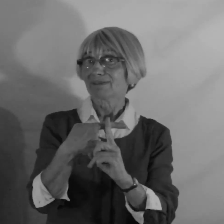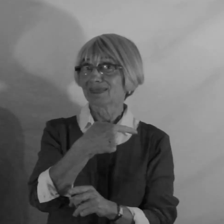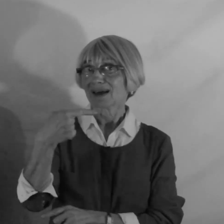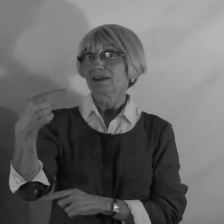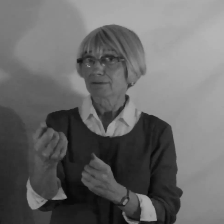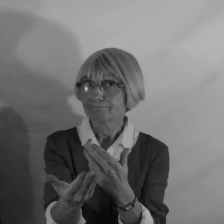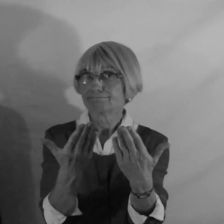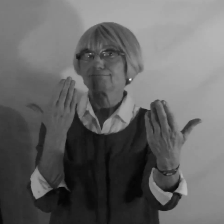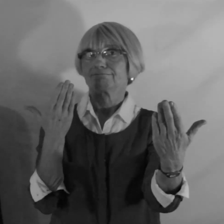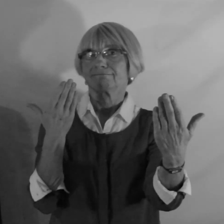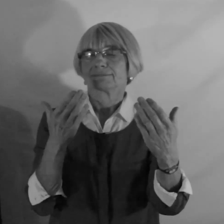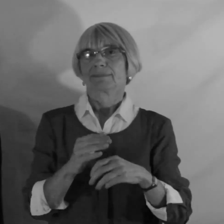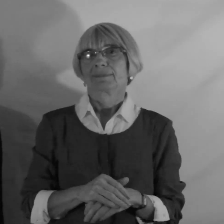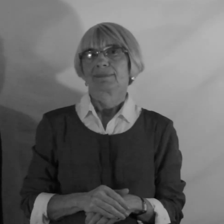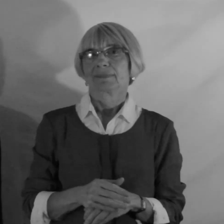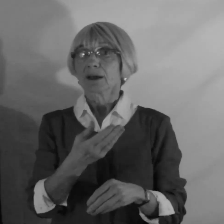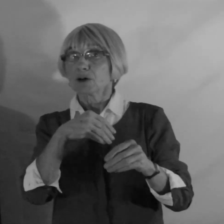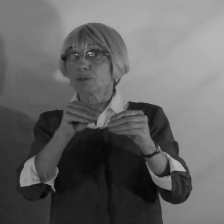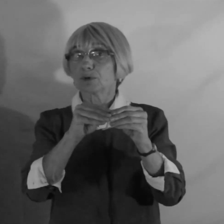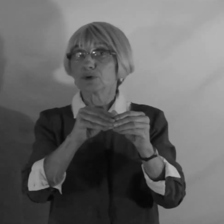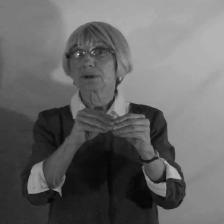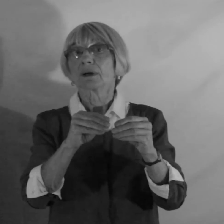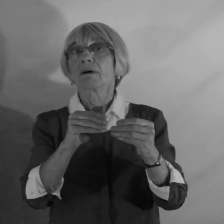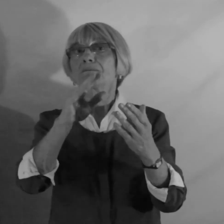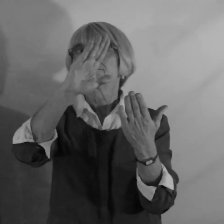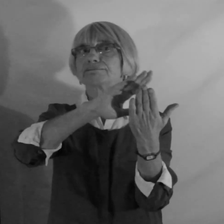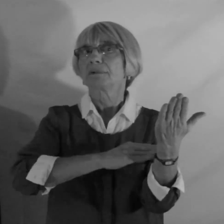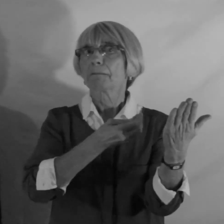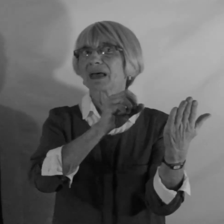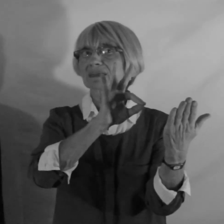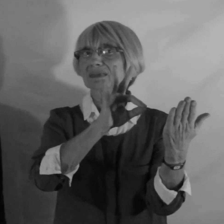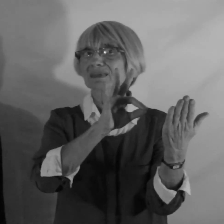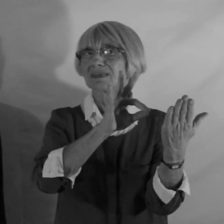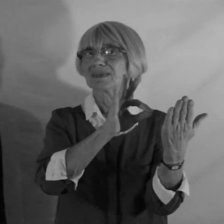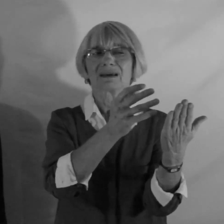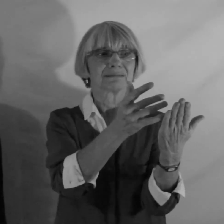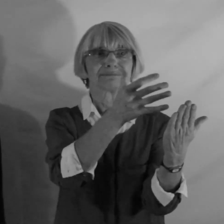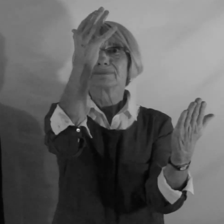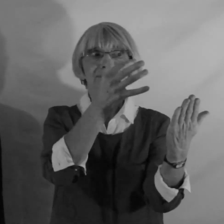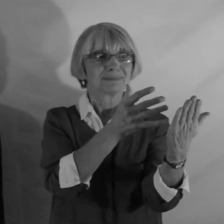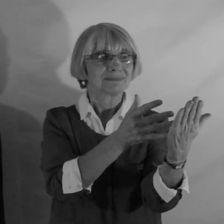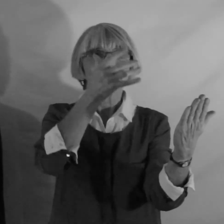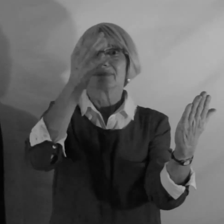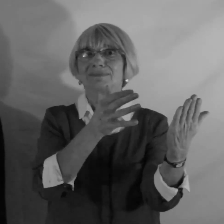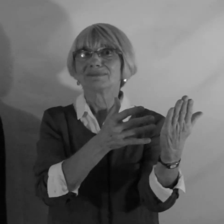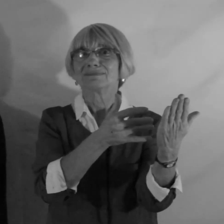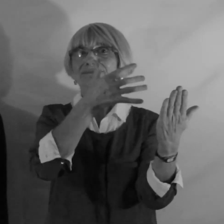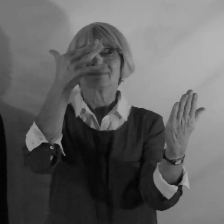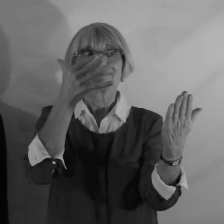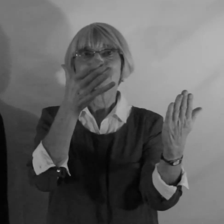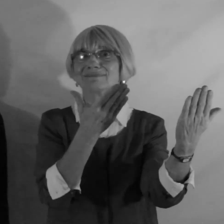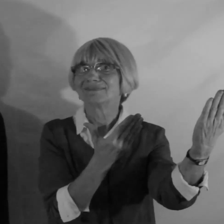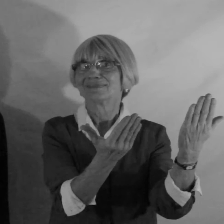négatif, renforcées par des accents de brillance ton sur ton, en contraste avec la